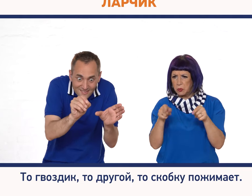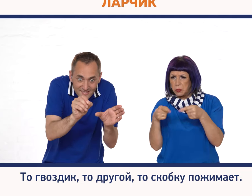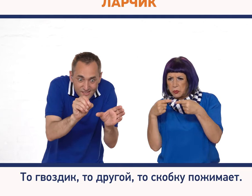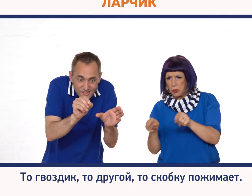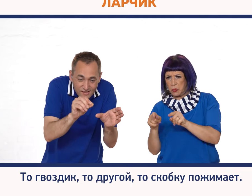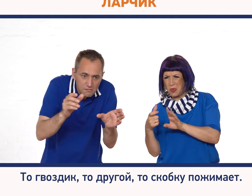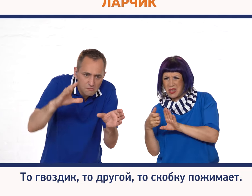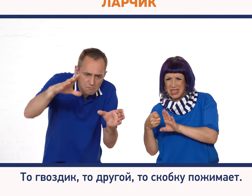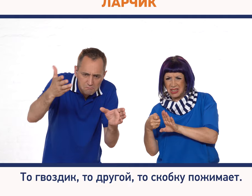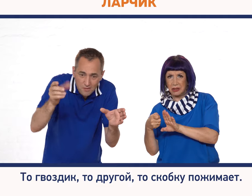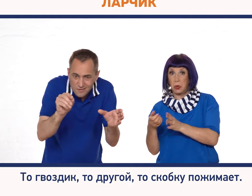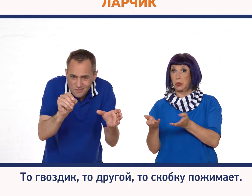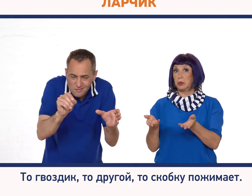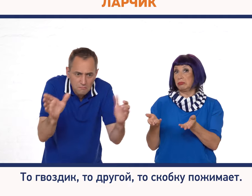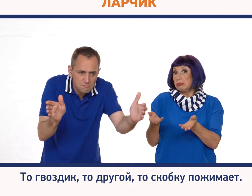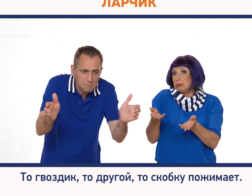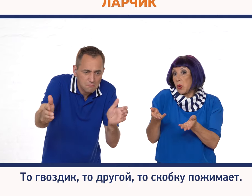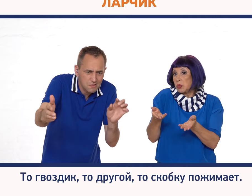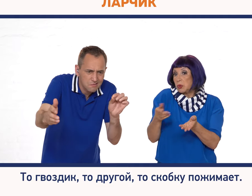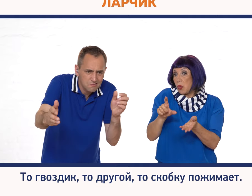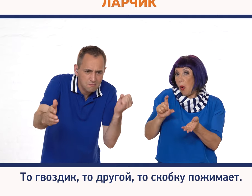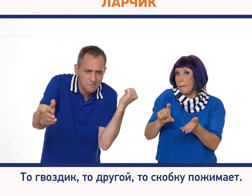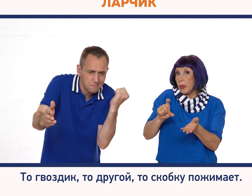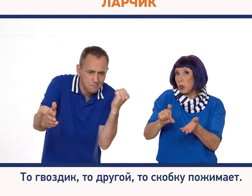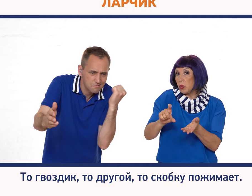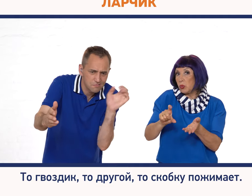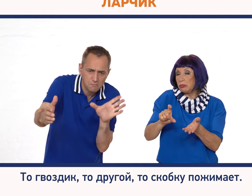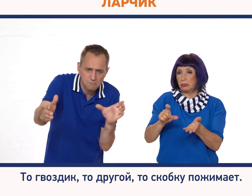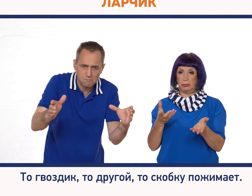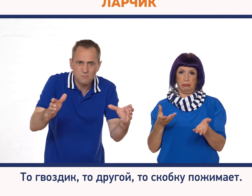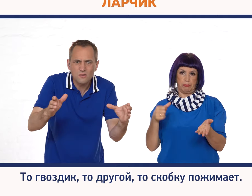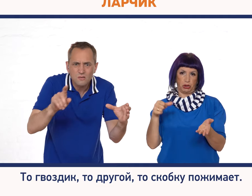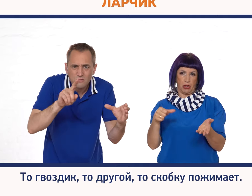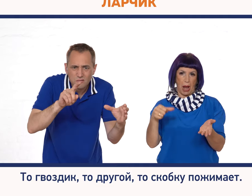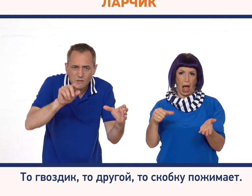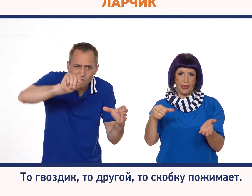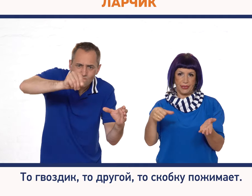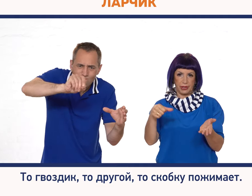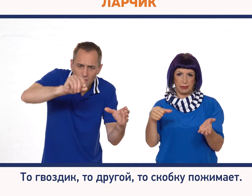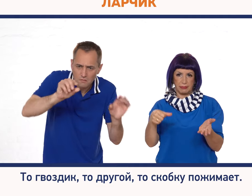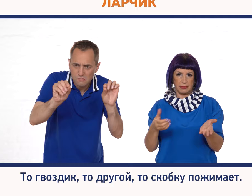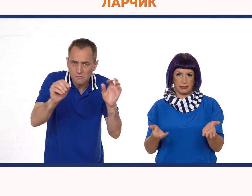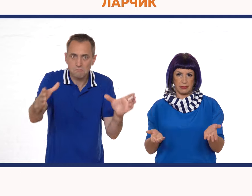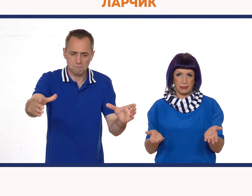то другой, то скобку пожимает.